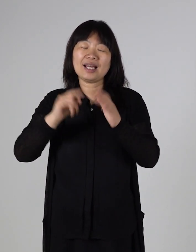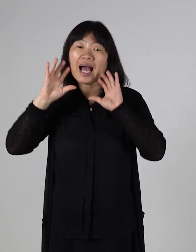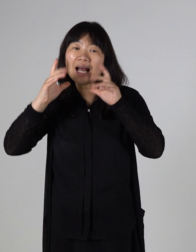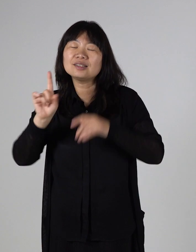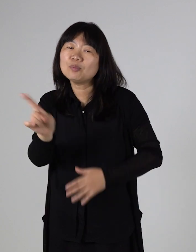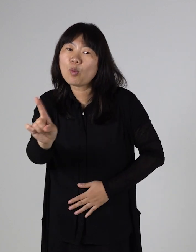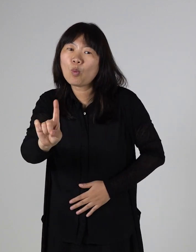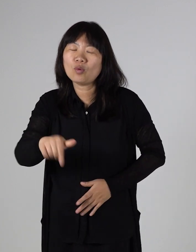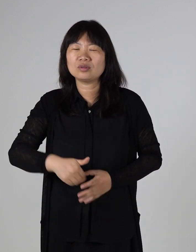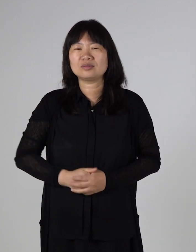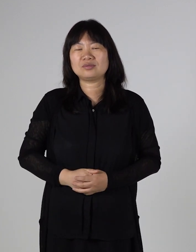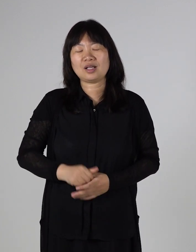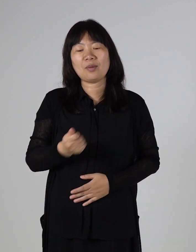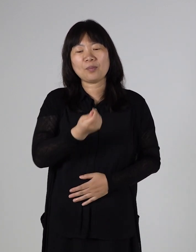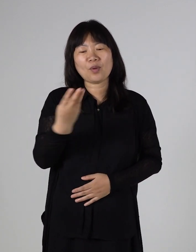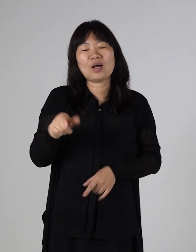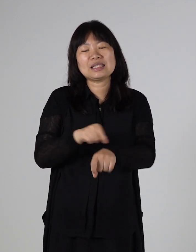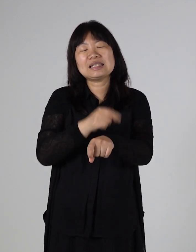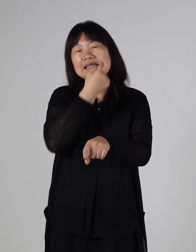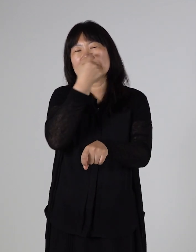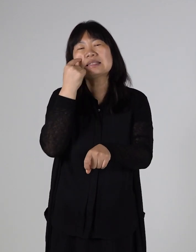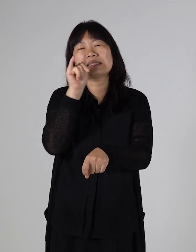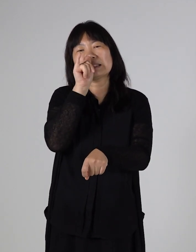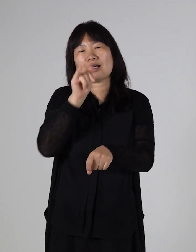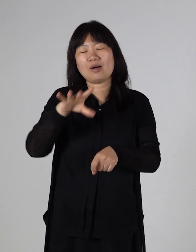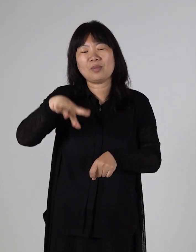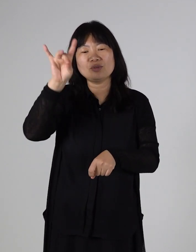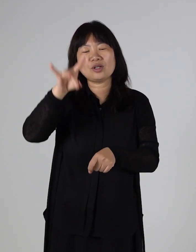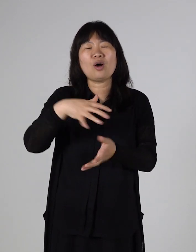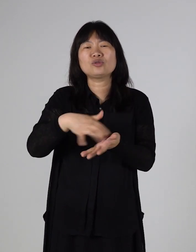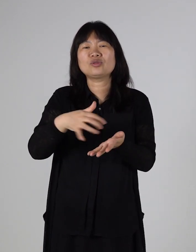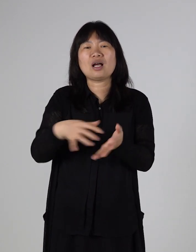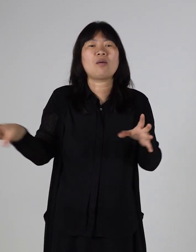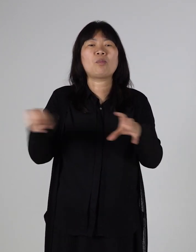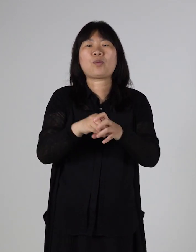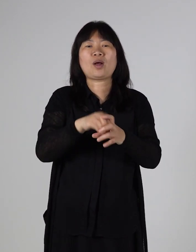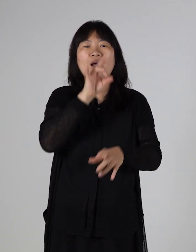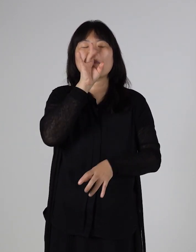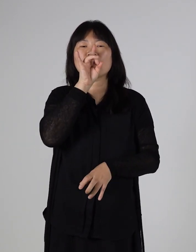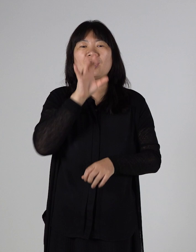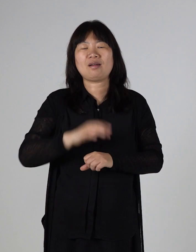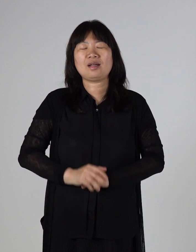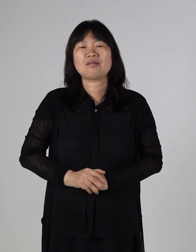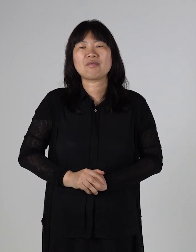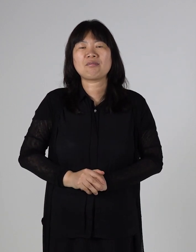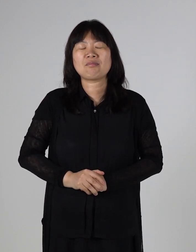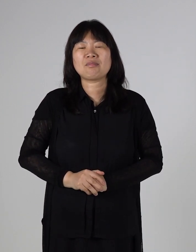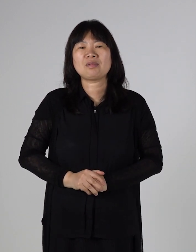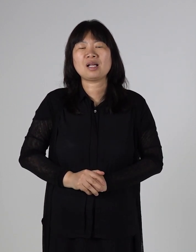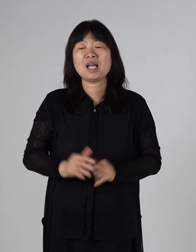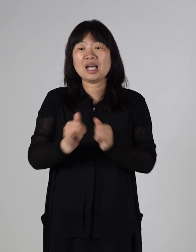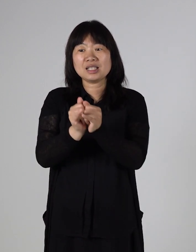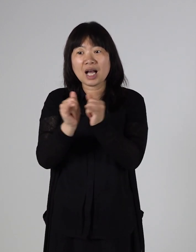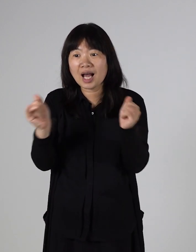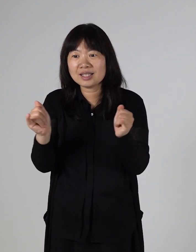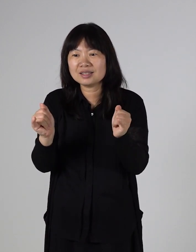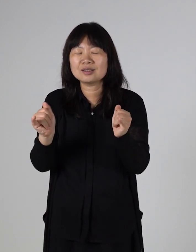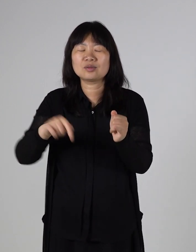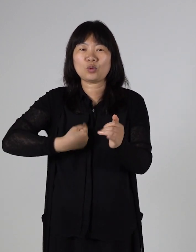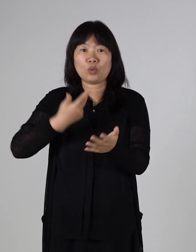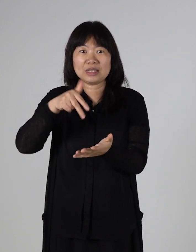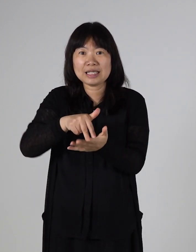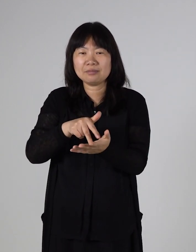어린아이들은 몇 가지 특징이 있어요. 일단 숫자에도 안 쳐요. 온전한 한 인격과 인간으로 취급을 안